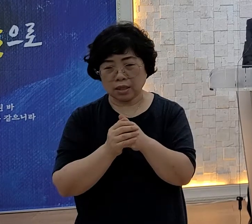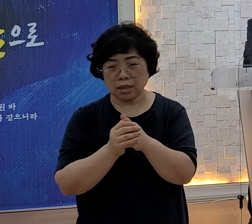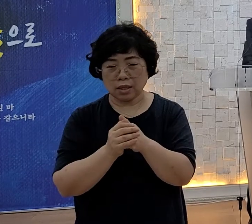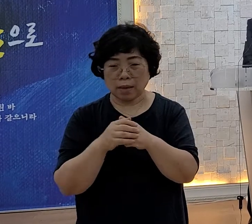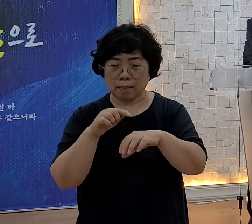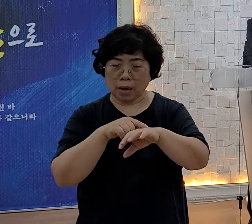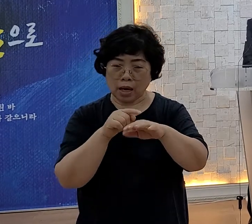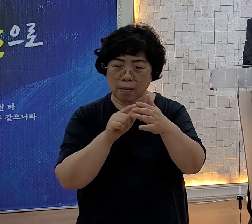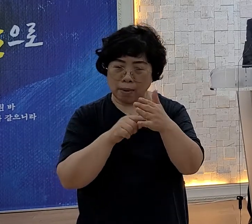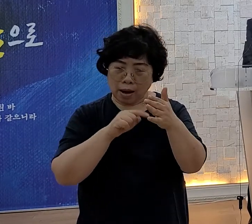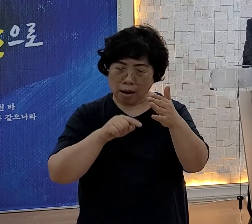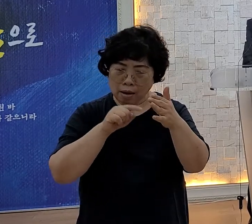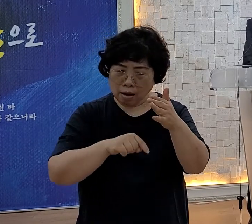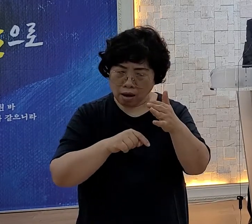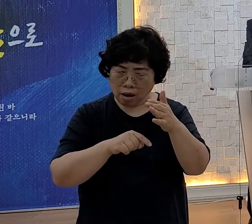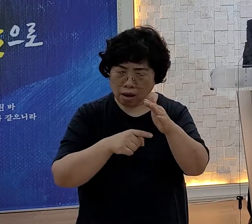출발하냐면